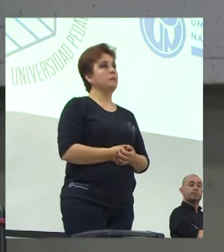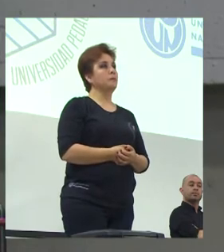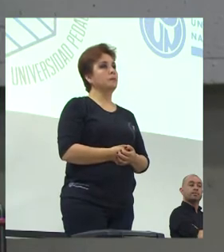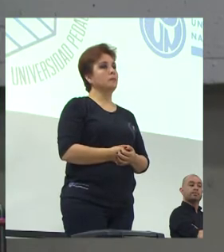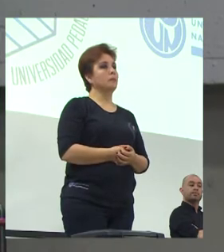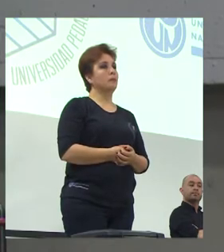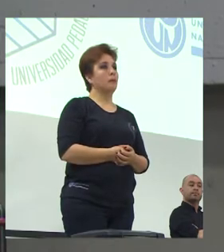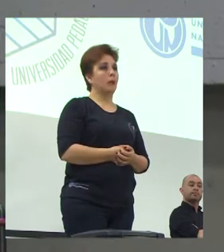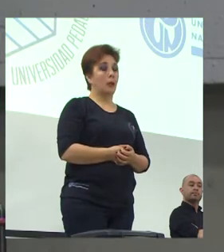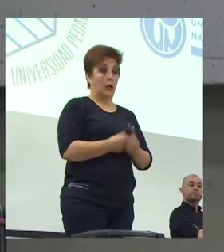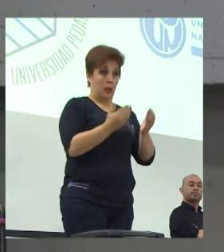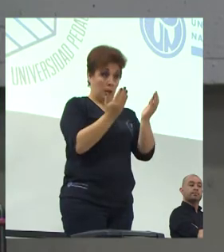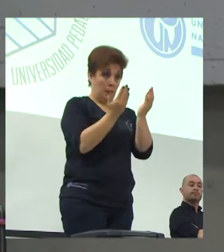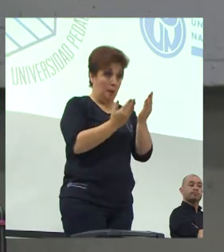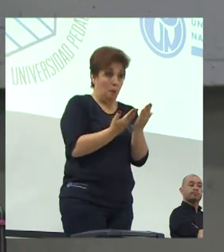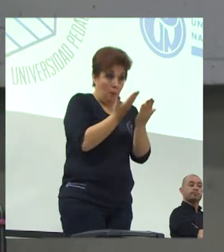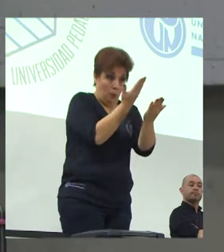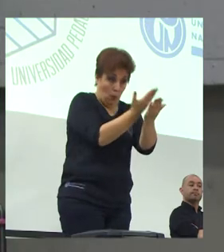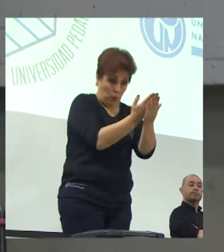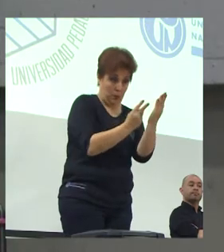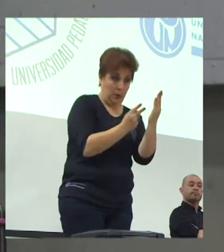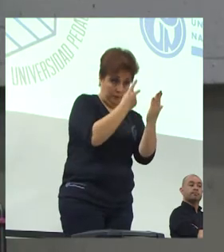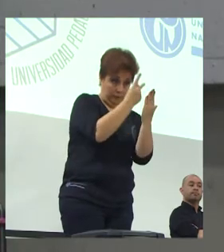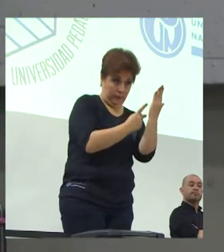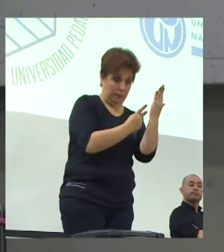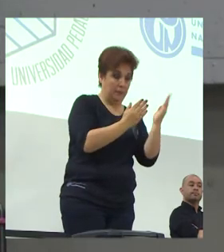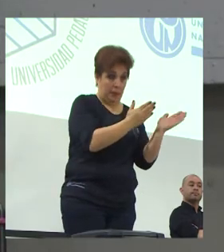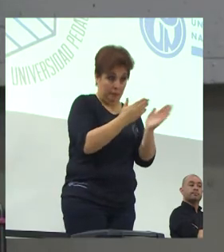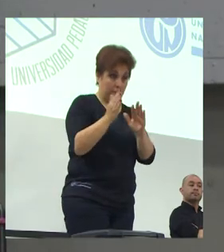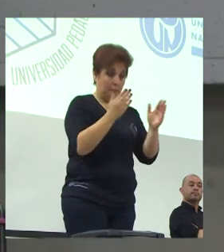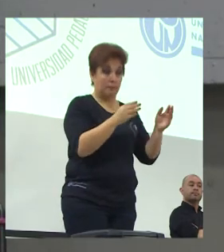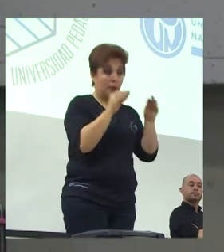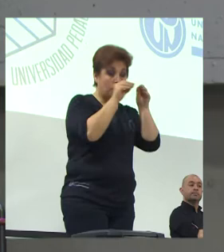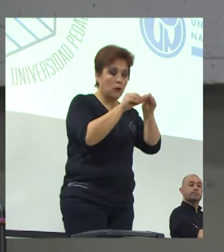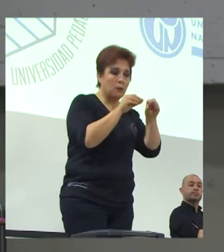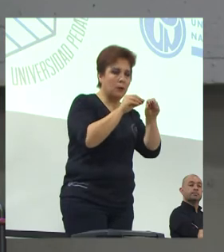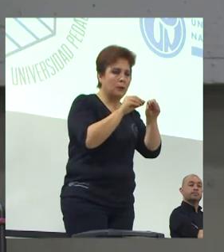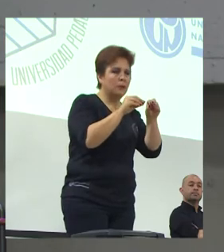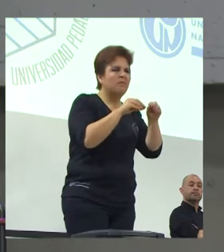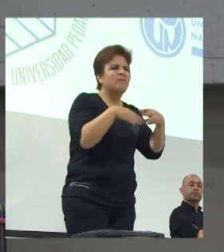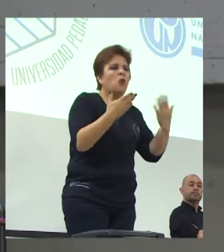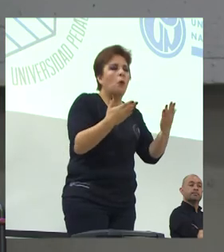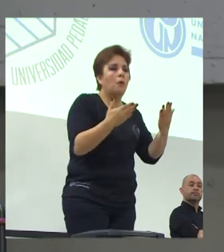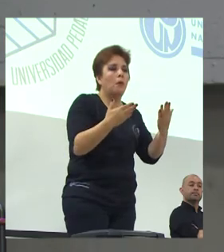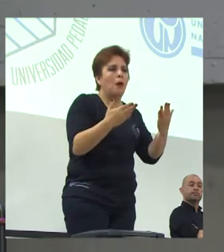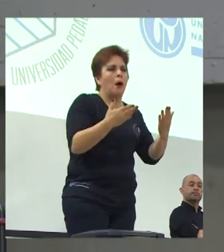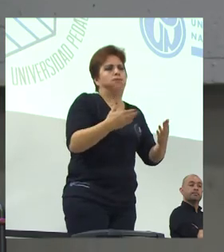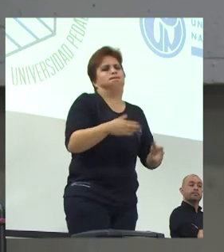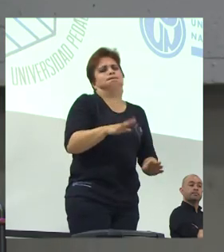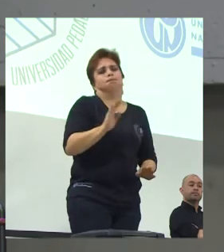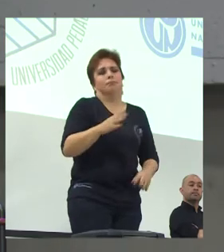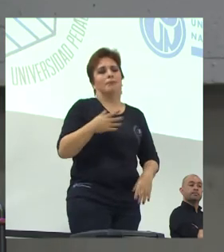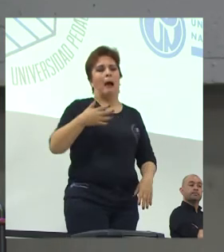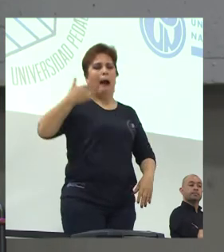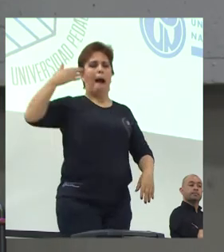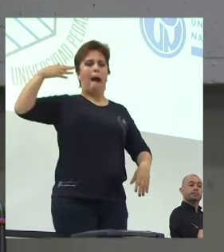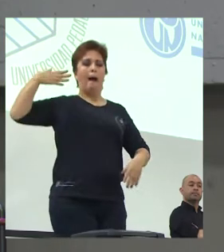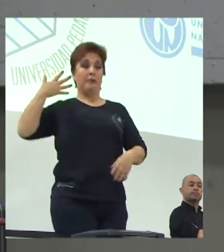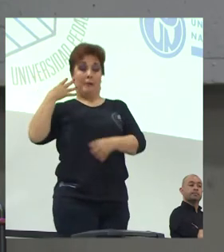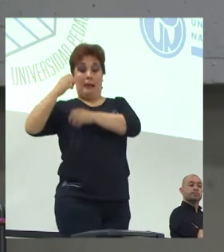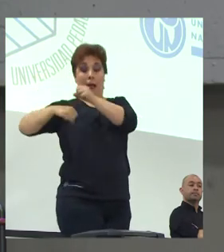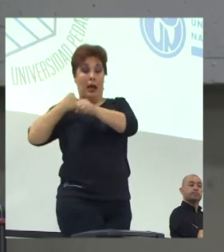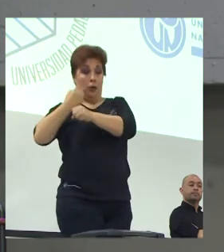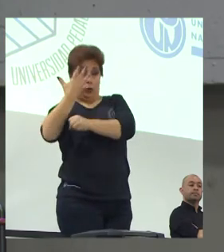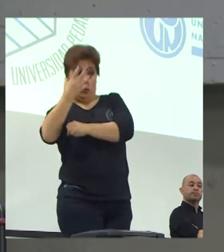es producto de los movimientos sociales que acompañaron el desarrollo en las décadas 50 y 60